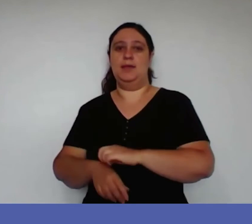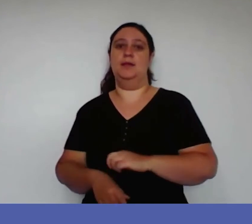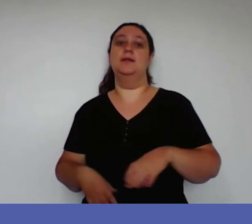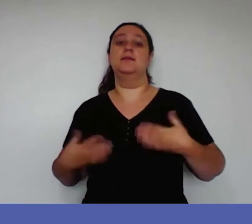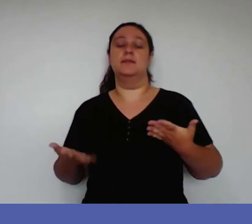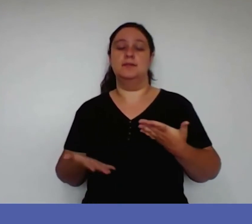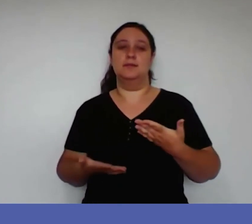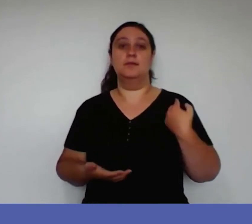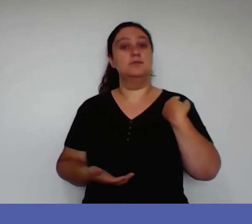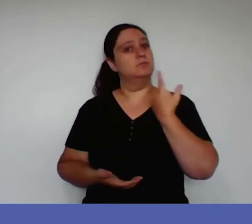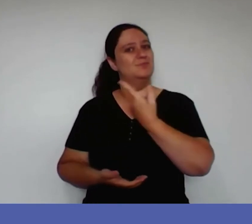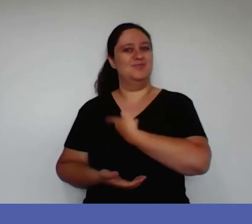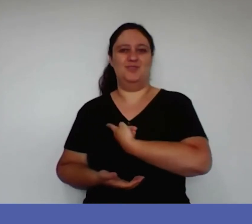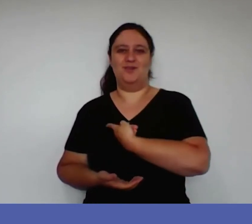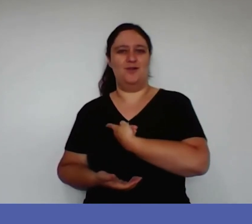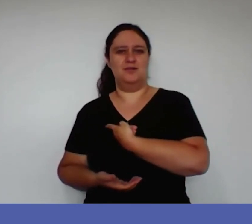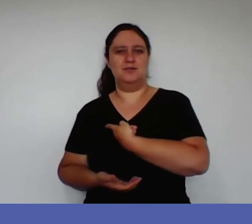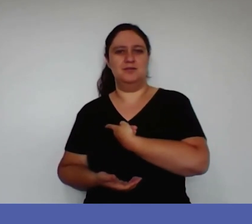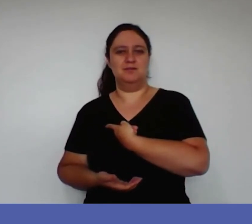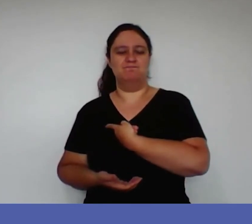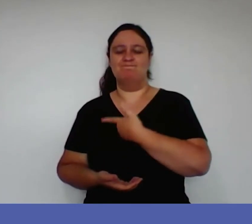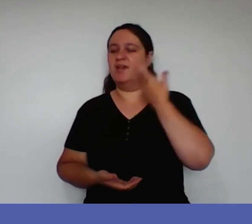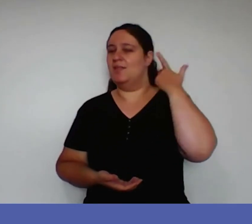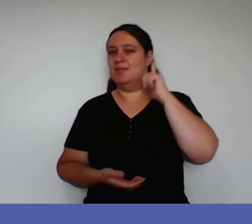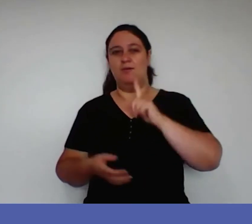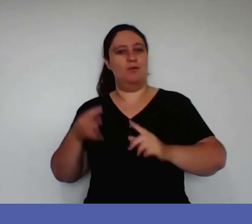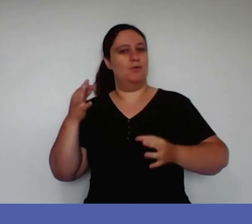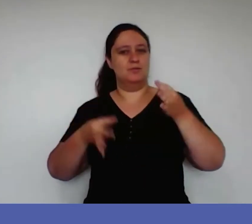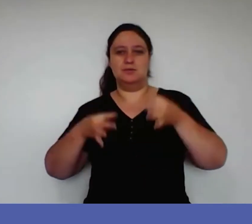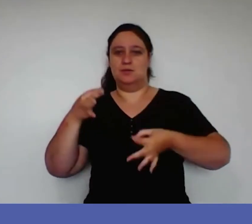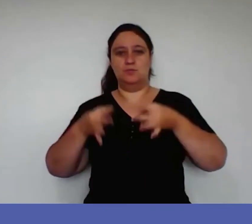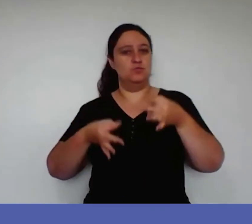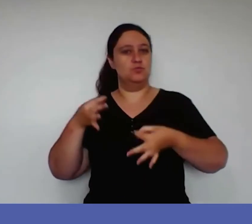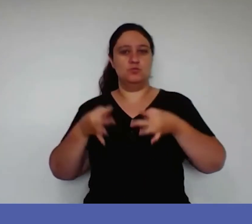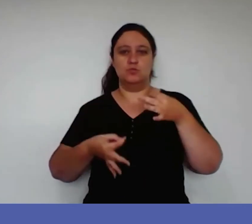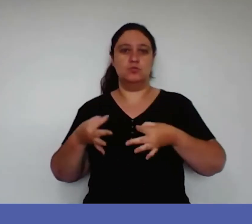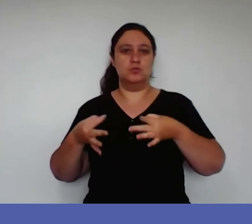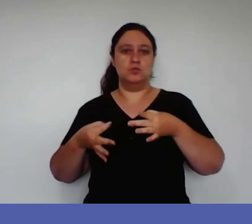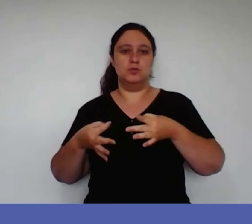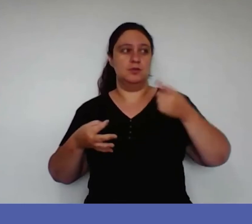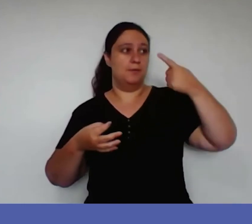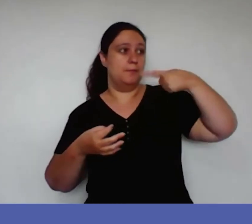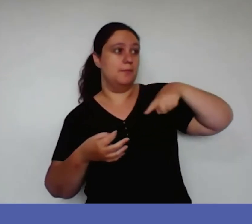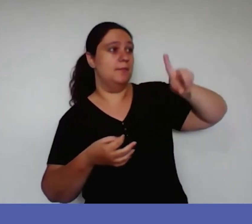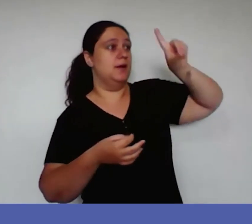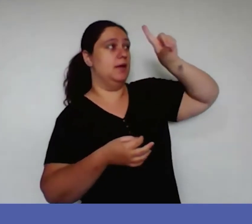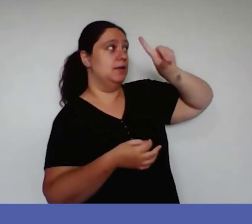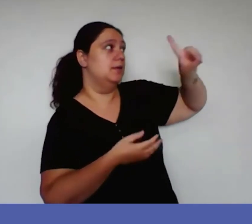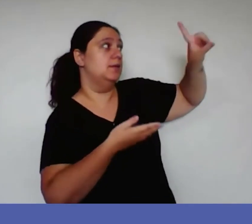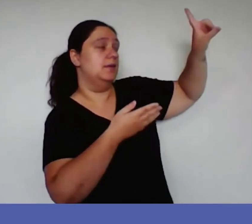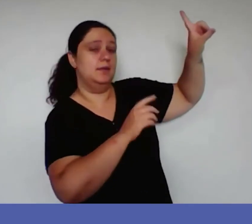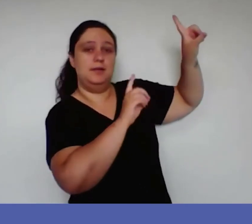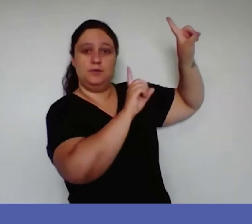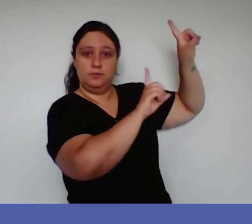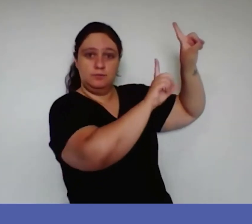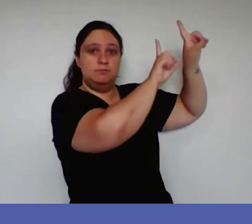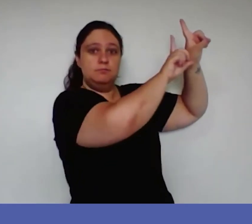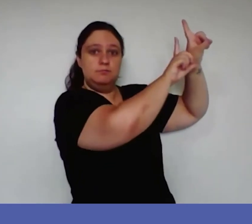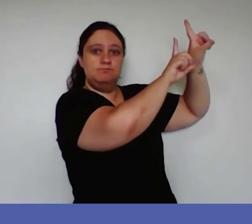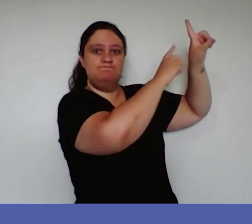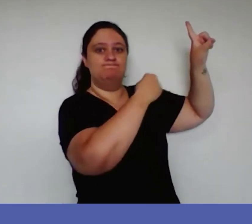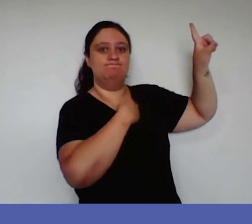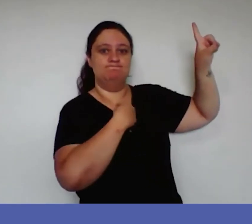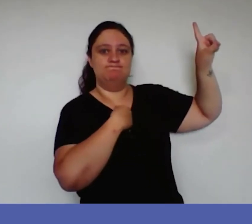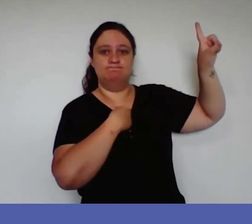mesmos não temos a justiça para comparecer diante de Deus. Mas Deus